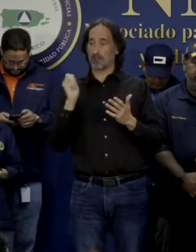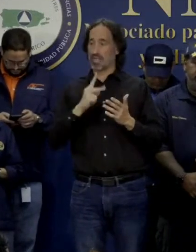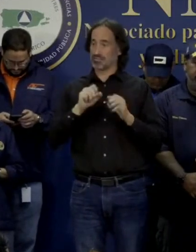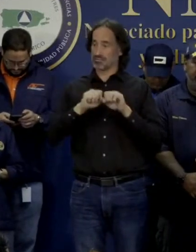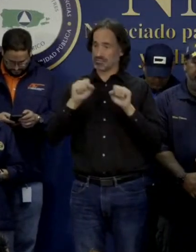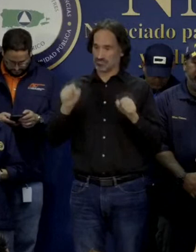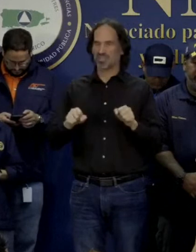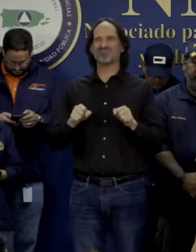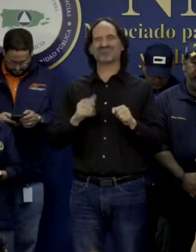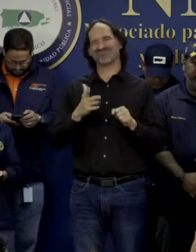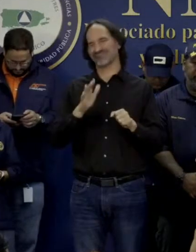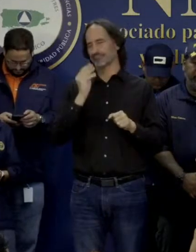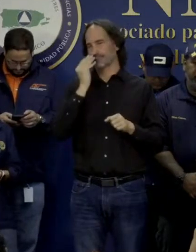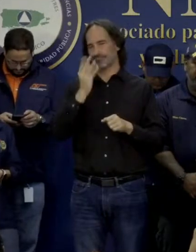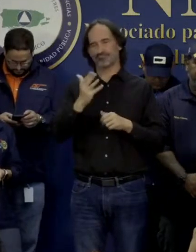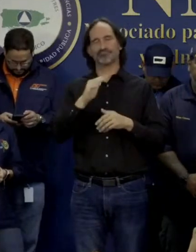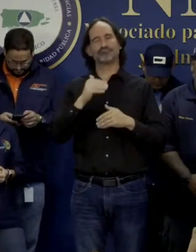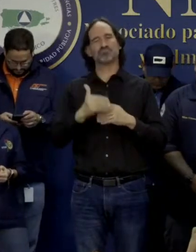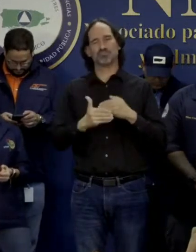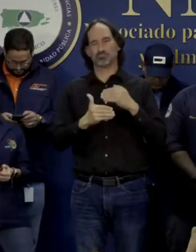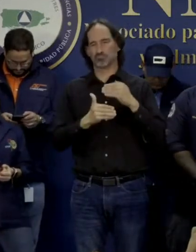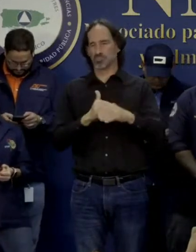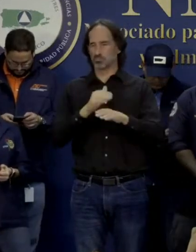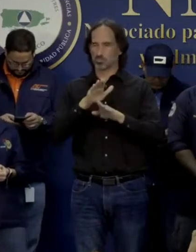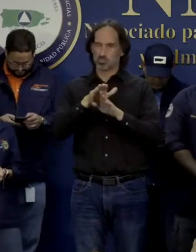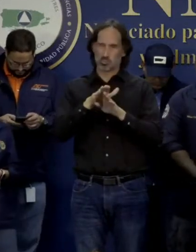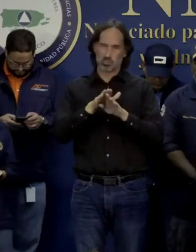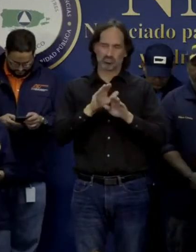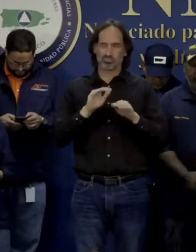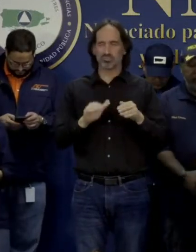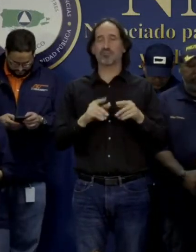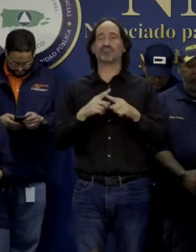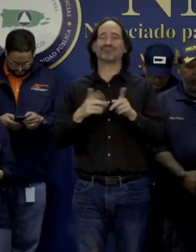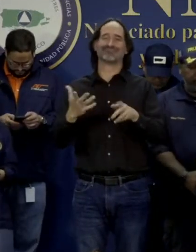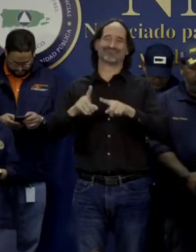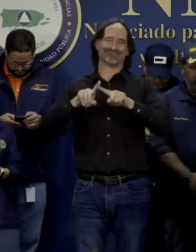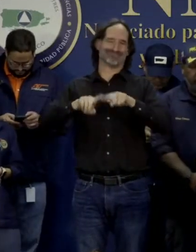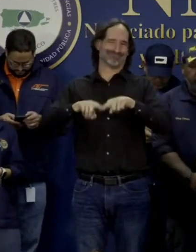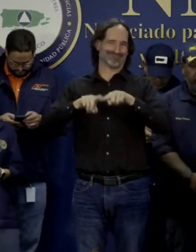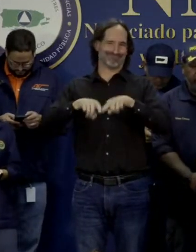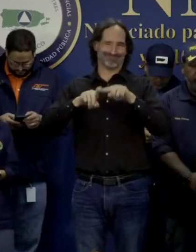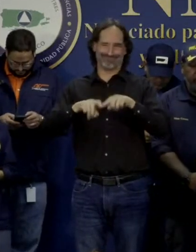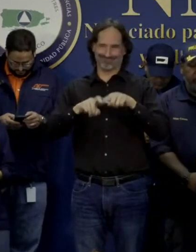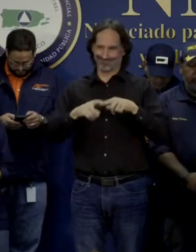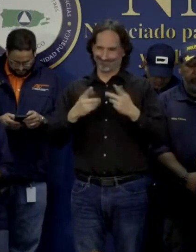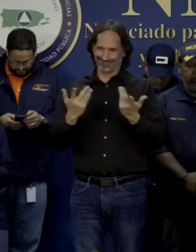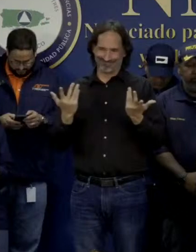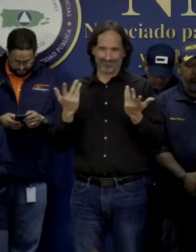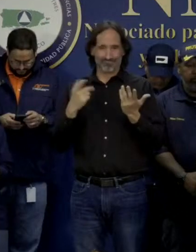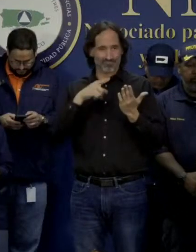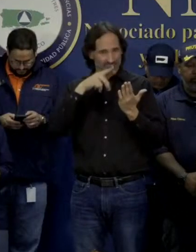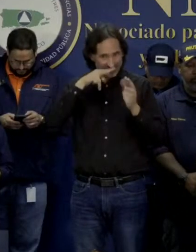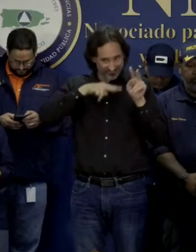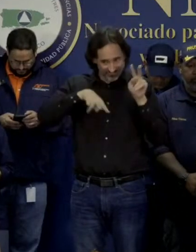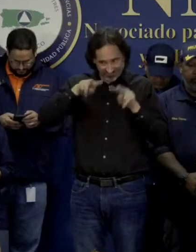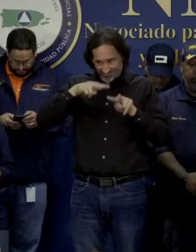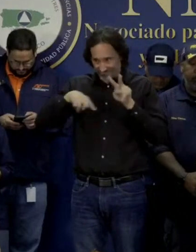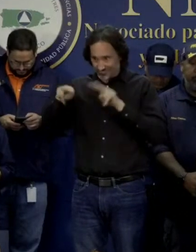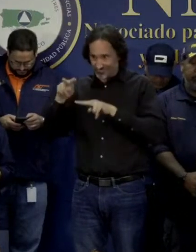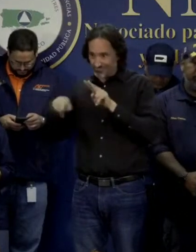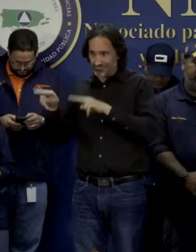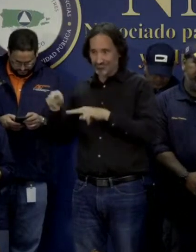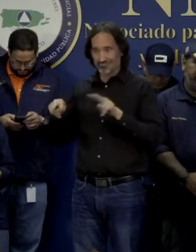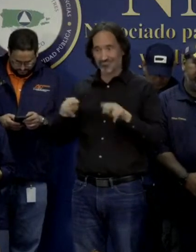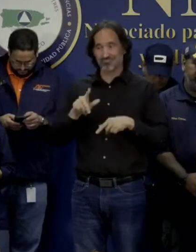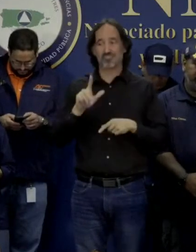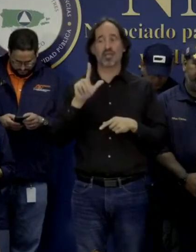Según se haga el assessment del sistema de transmisión y distribución, que Luma está en ese proceso actualmente, y se